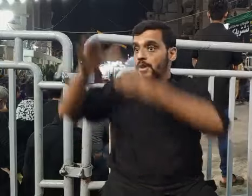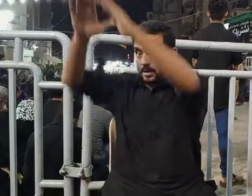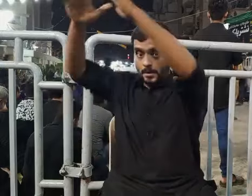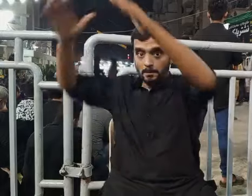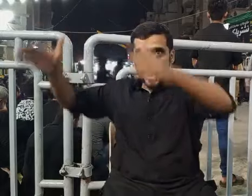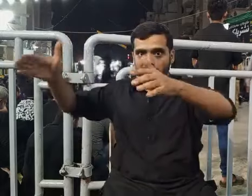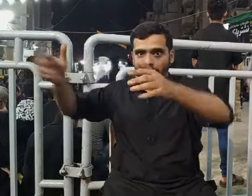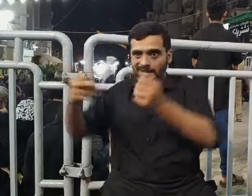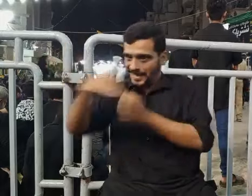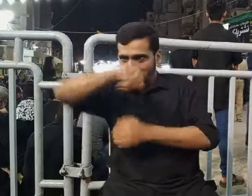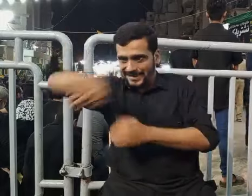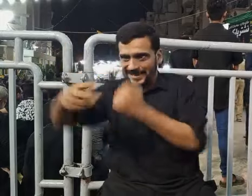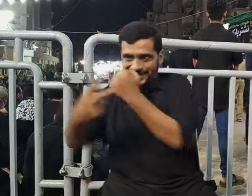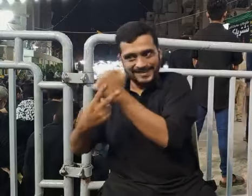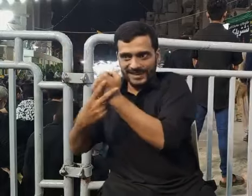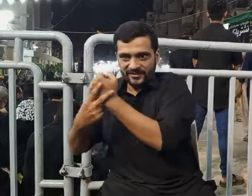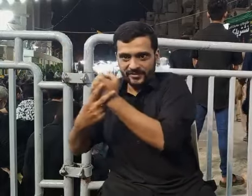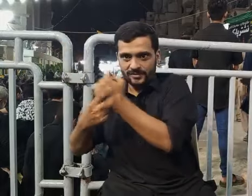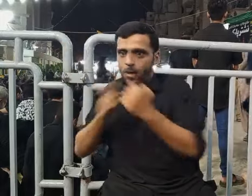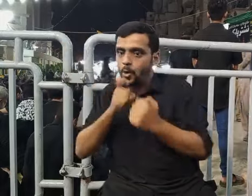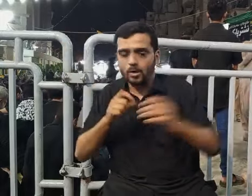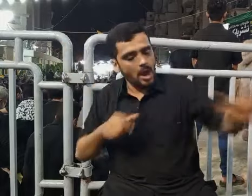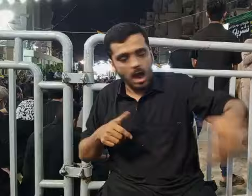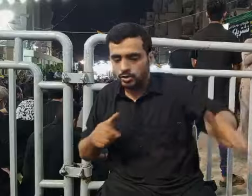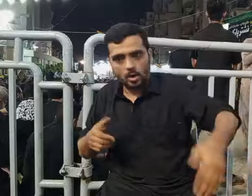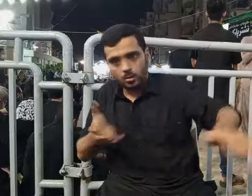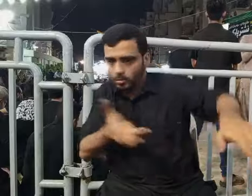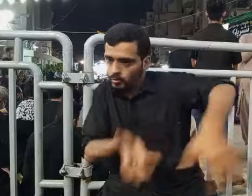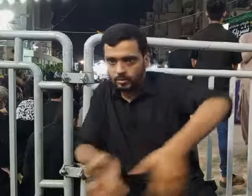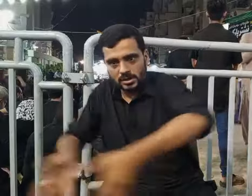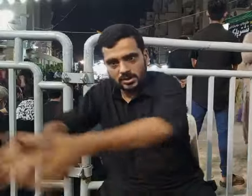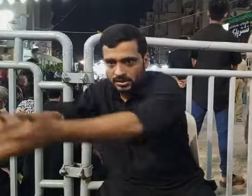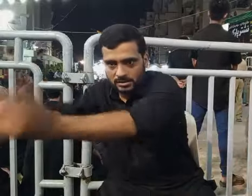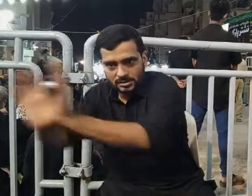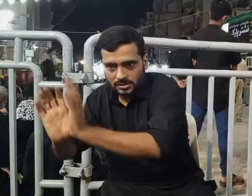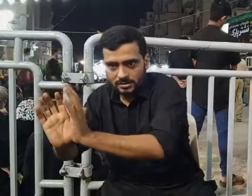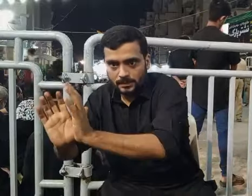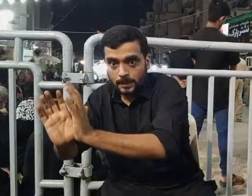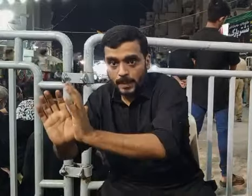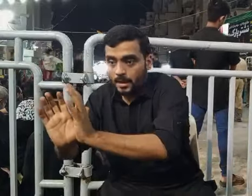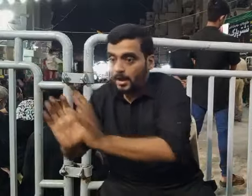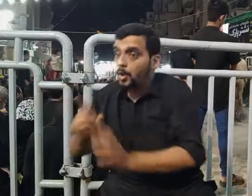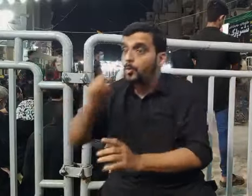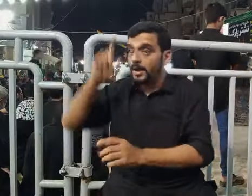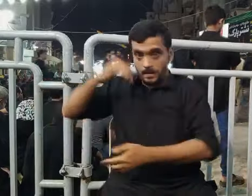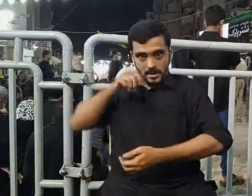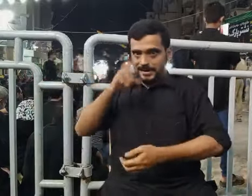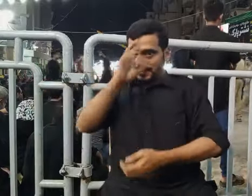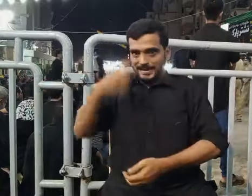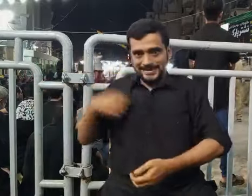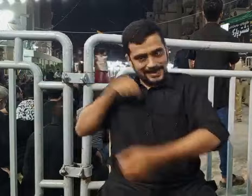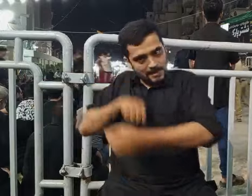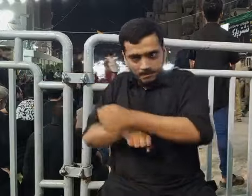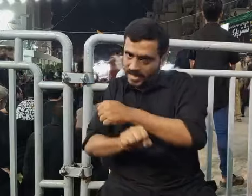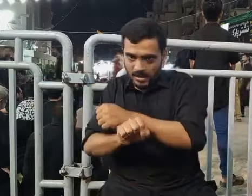ولادت کی جا نہیں، اور وقت آیا میری ولادت کا جس گھڑی، میں نے کہتا میرے ساتھ چلا، وقت آیا میری